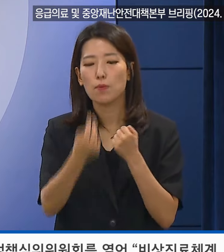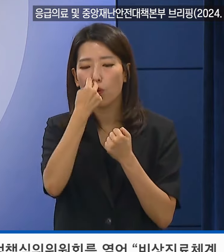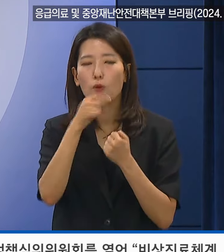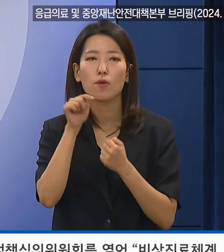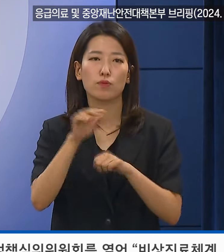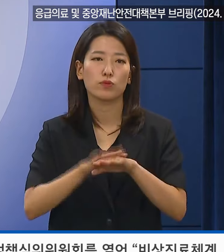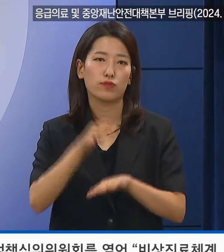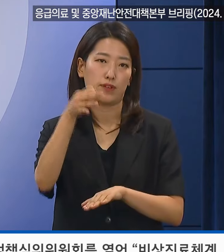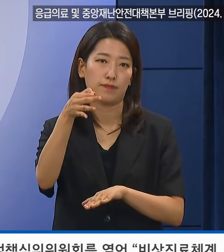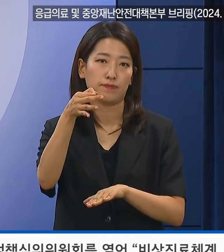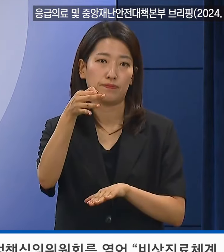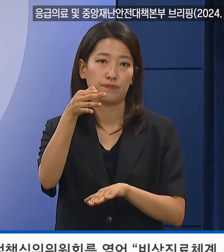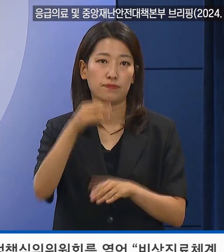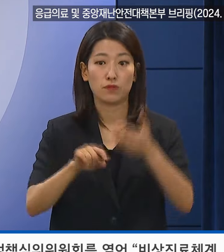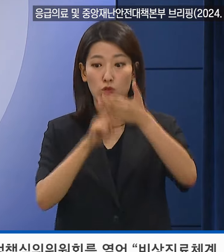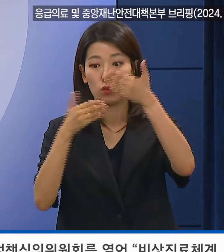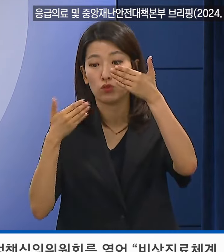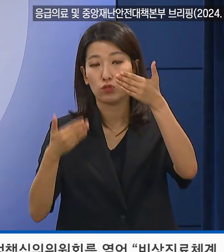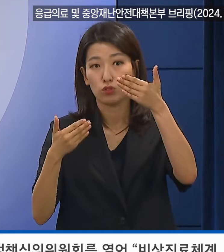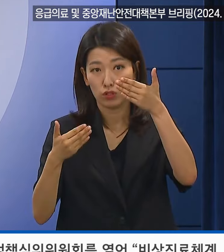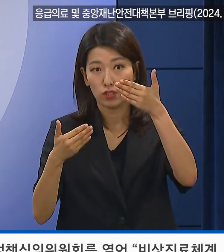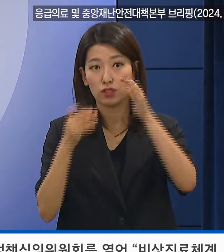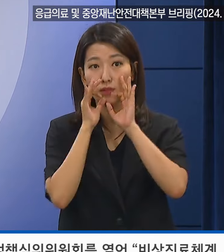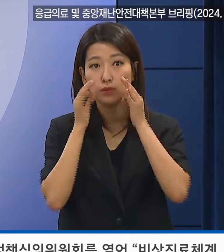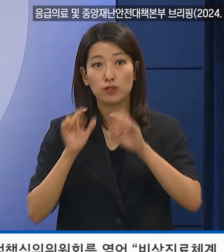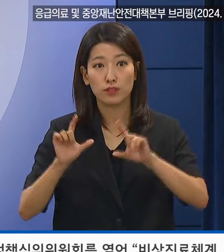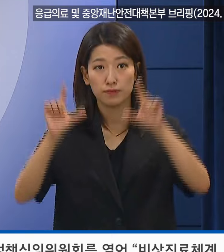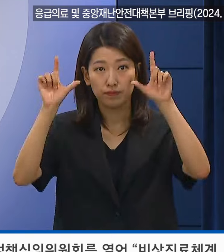보건복지부는 지난 9월 6일 금요일